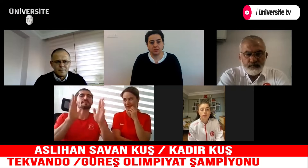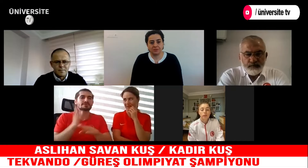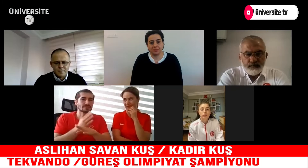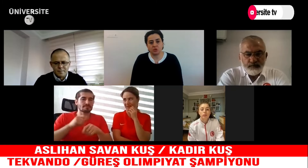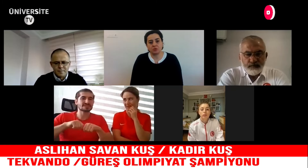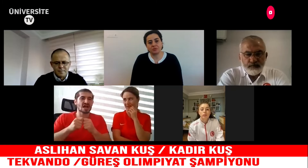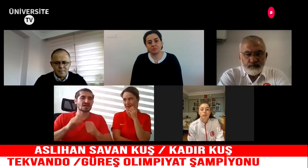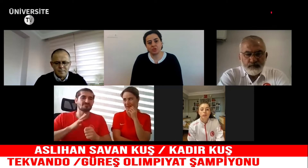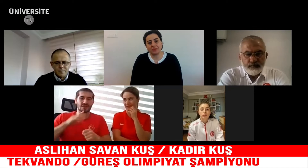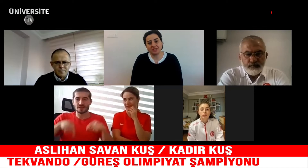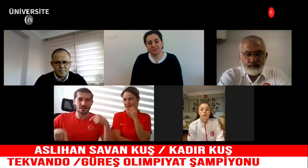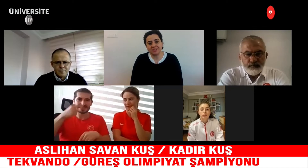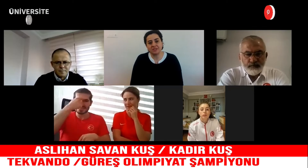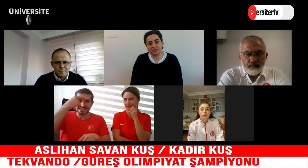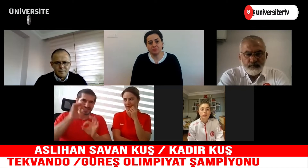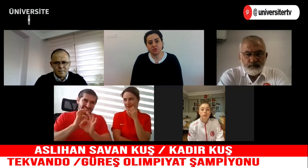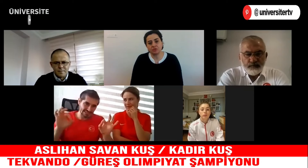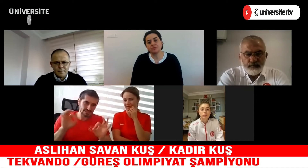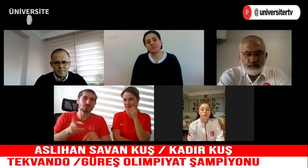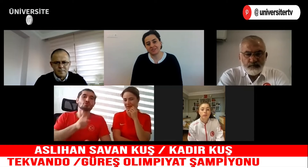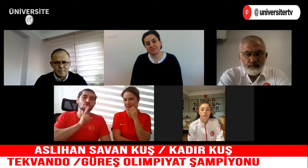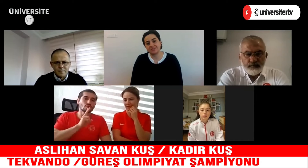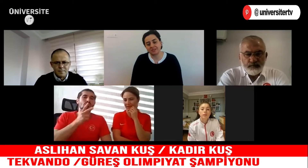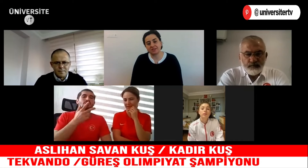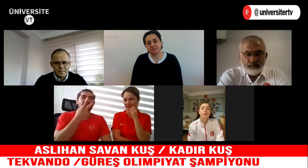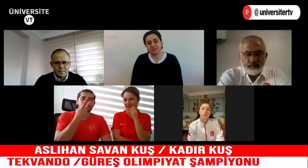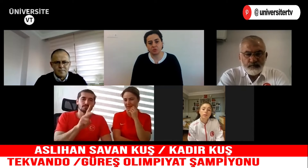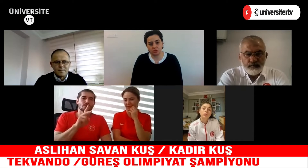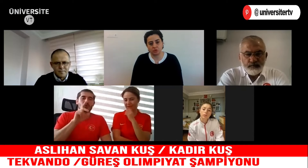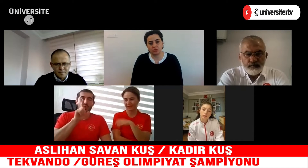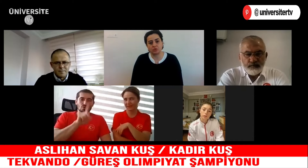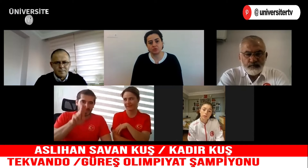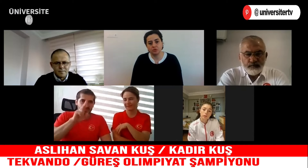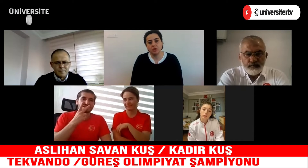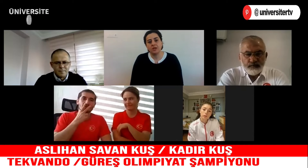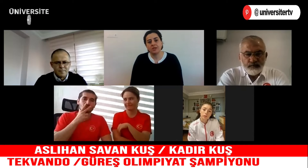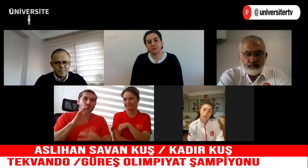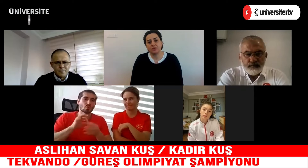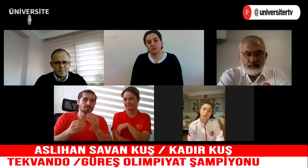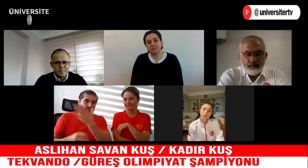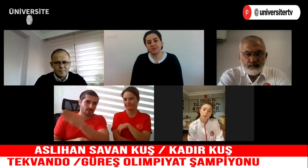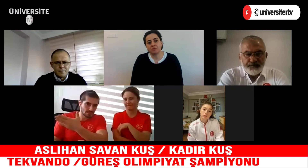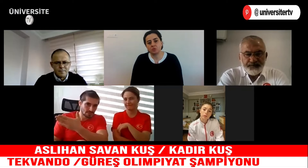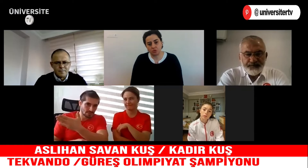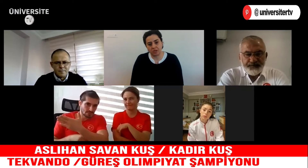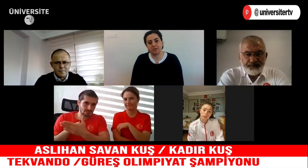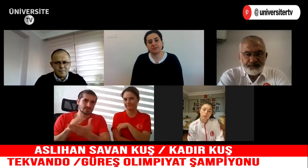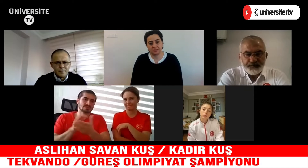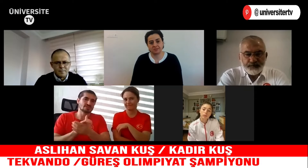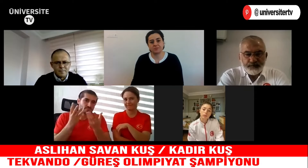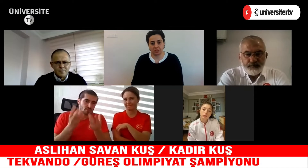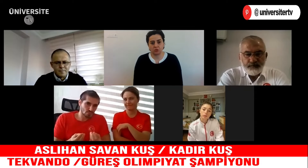en son birçok müsabakalara katılamadım. Çünkü sakatlıklarım söz konusuydu. 2017